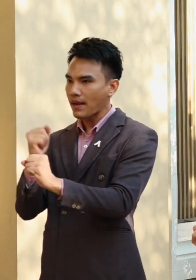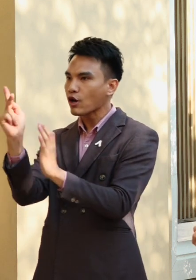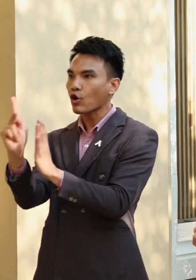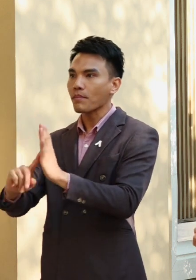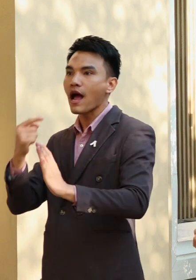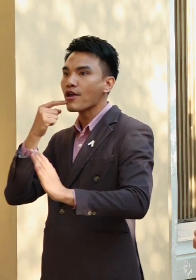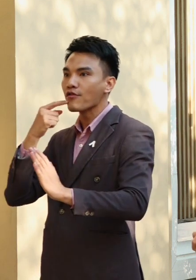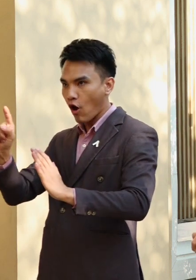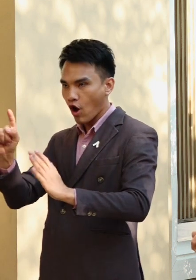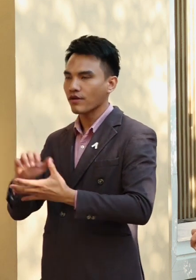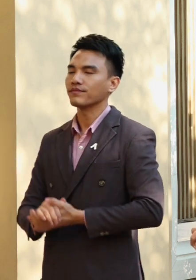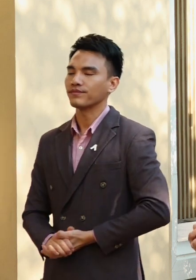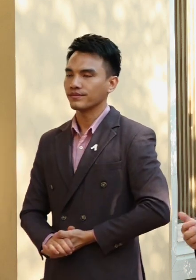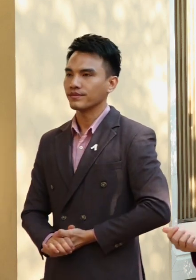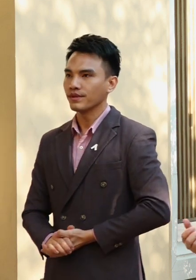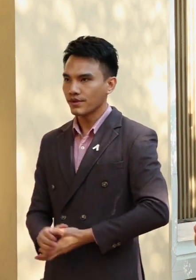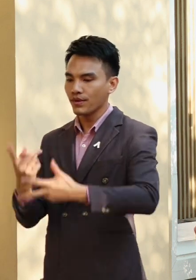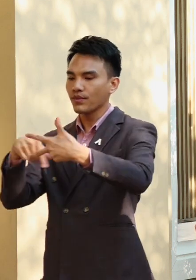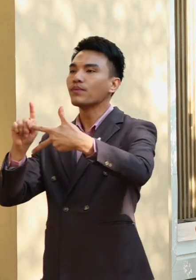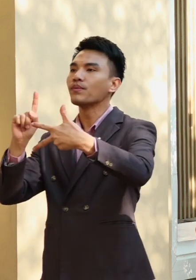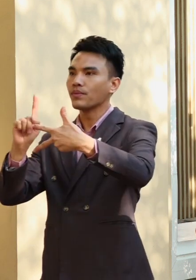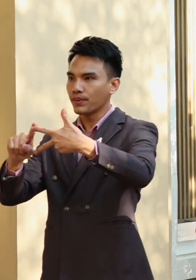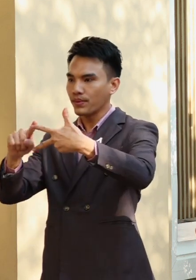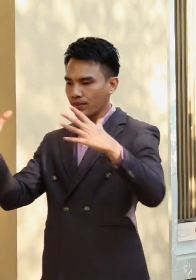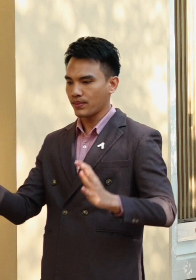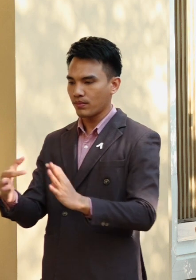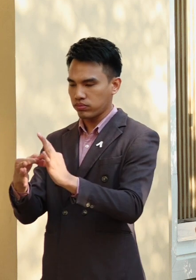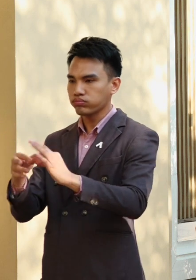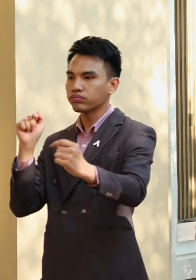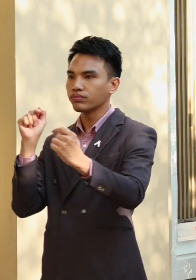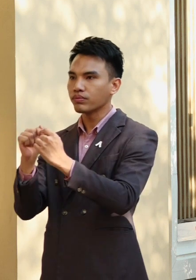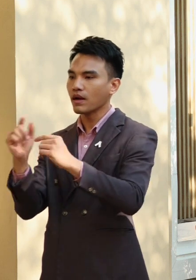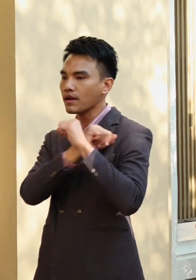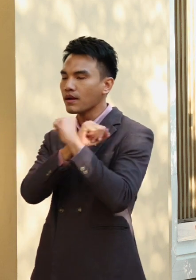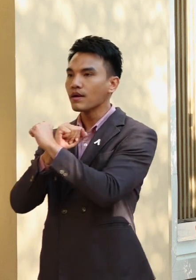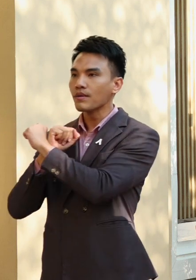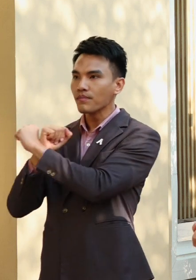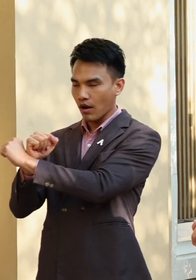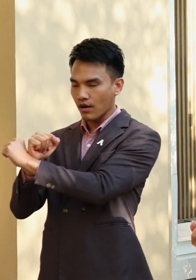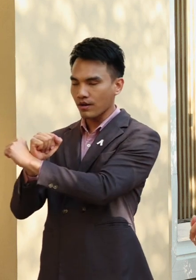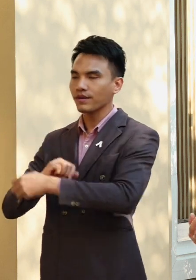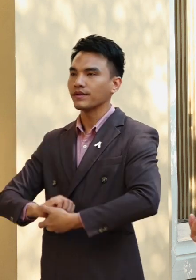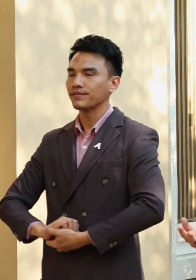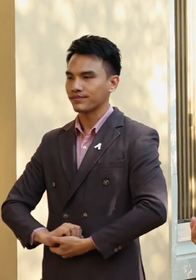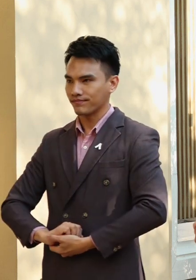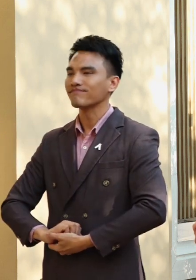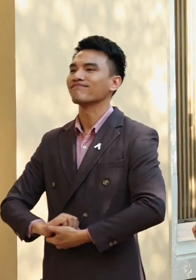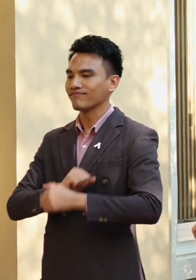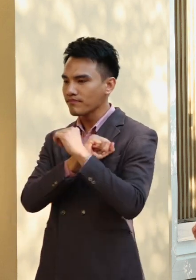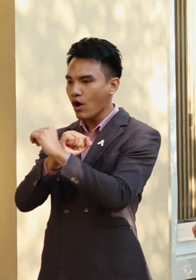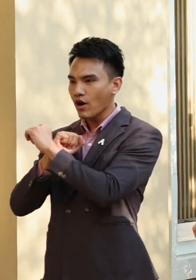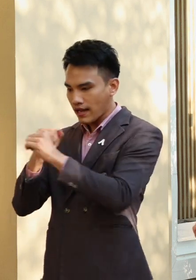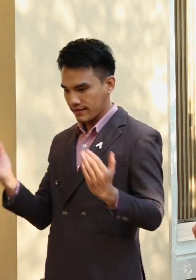แล้วก็การฟ้องร้องทางกฎหมายนะครับส่วนที่2จะเกี่ยวข้องกับการป้องกันนะครับแล้วก็สร้างการ